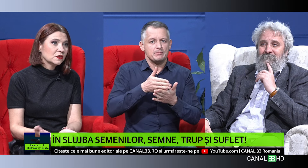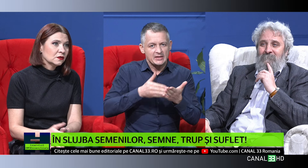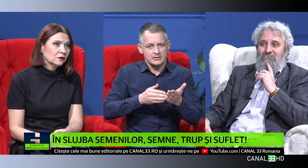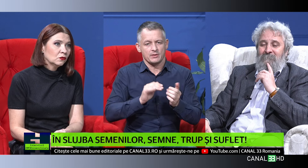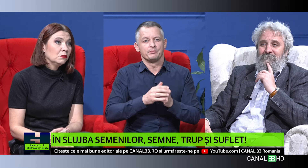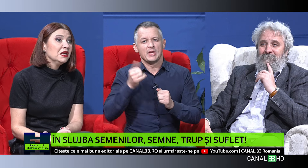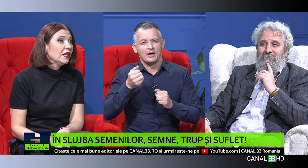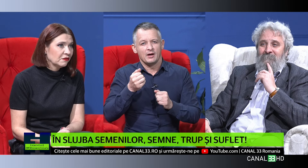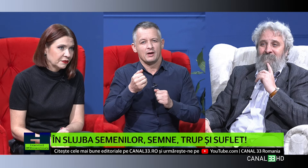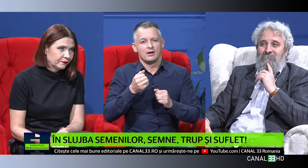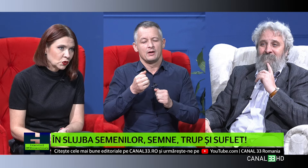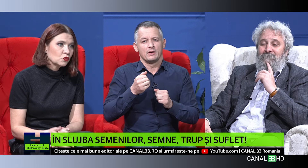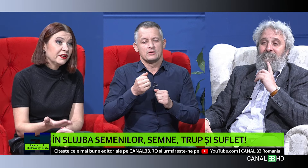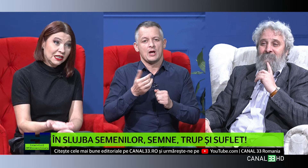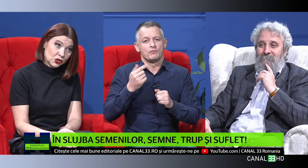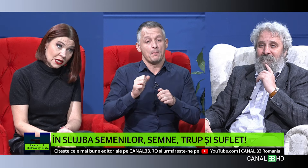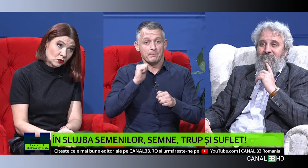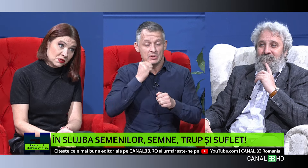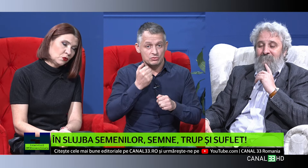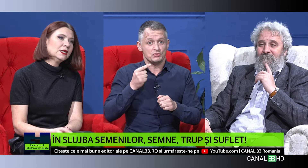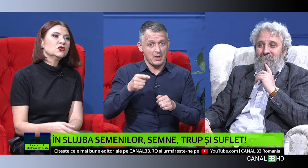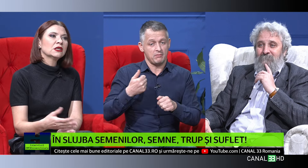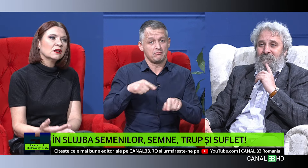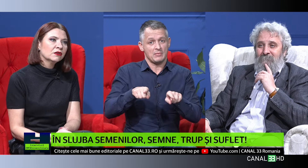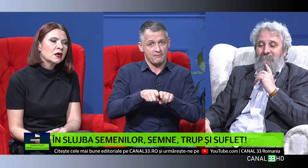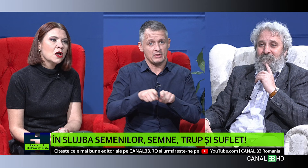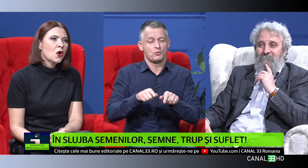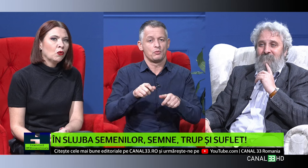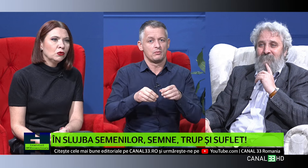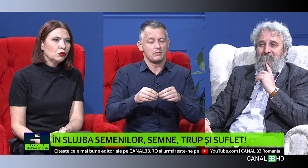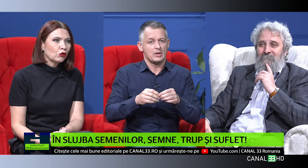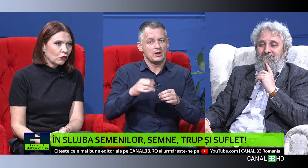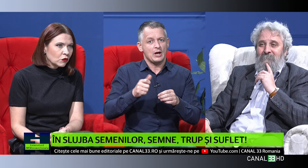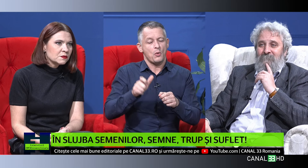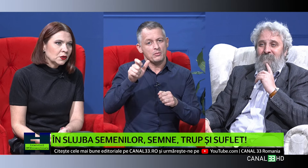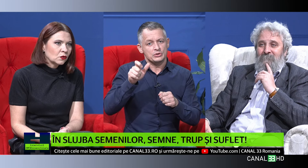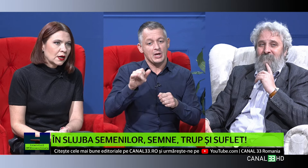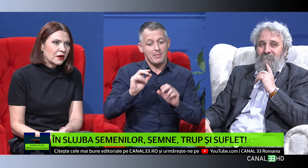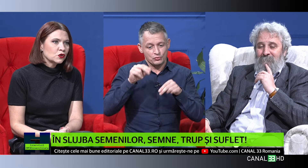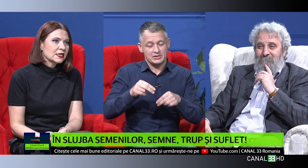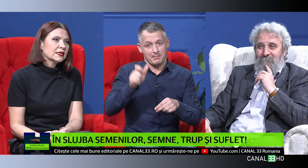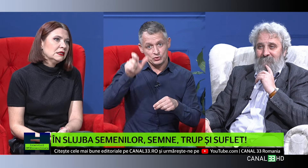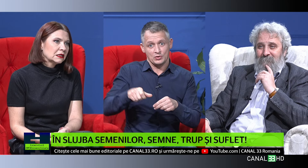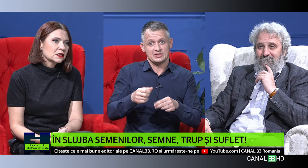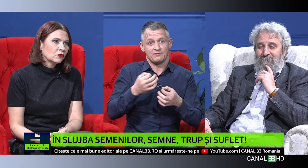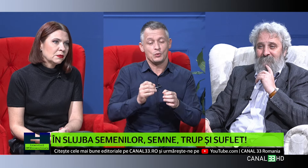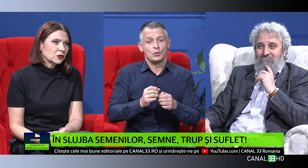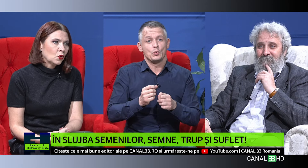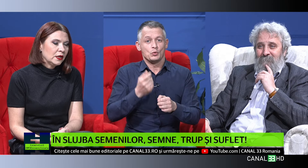fost un bilingv și un privilegiat, cum spuneți, și într-adevăr un norocos pentru că am avut șansa din start să vorbesc două